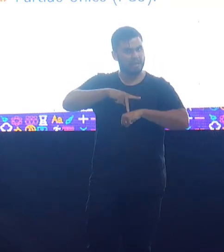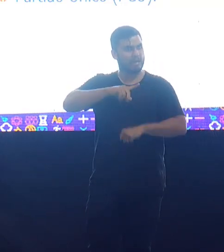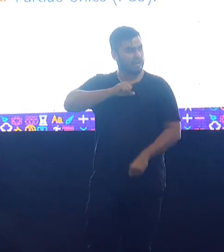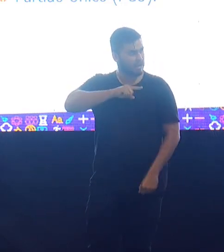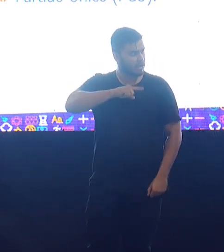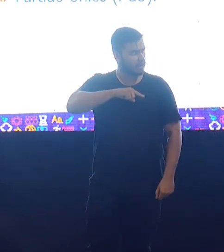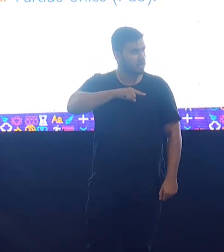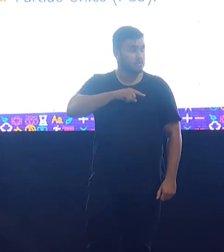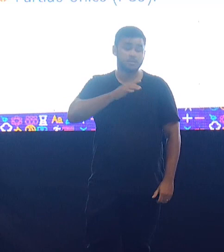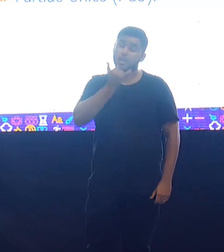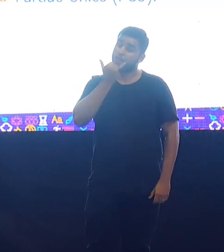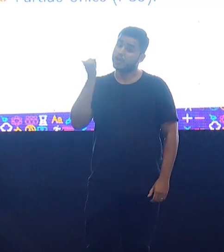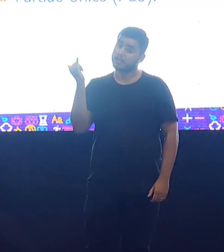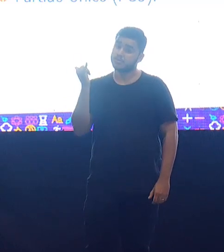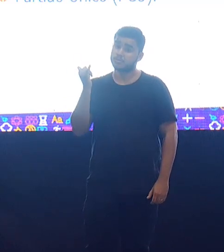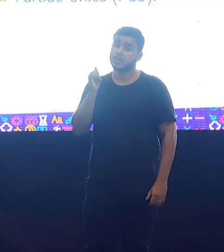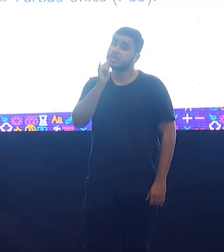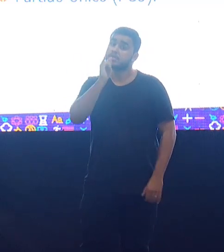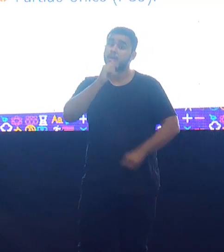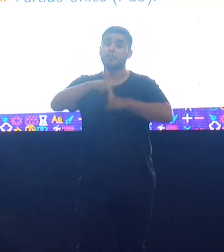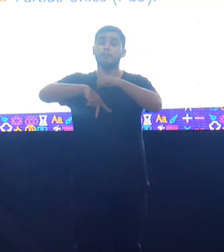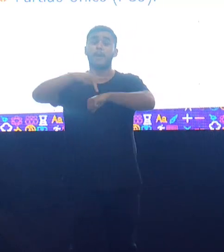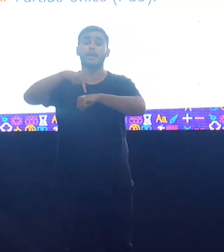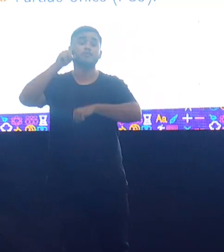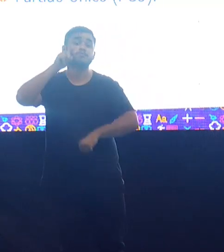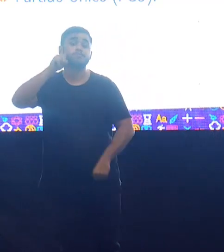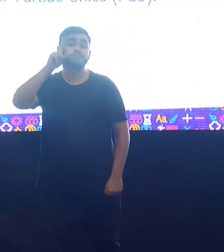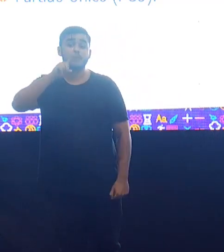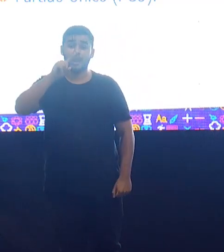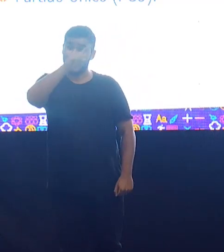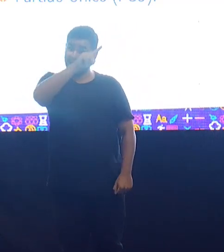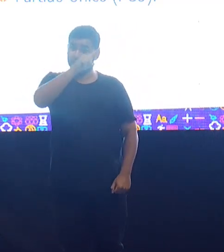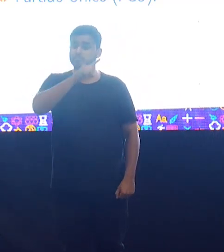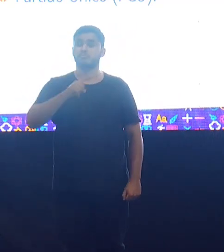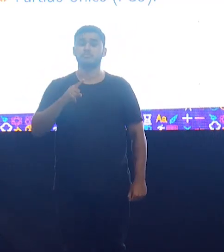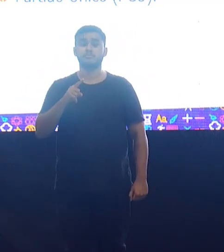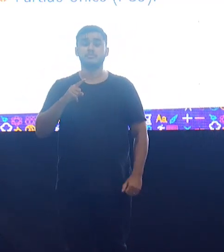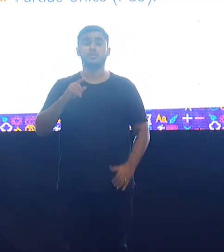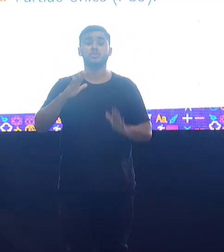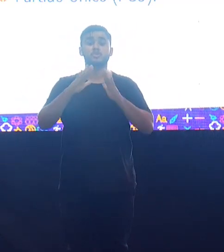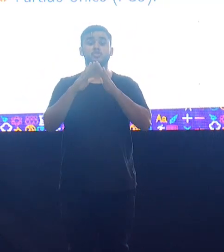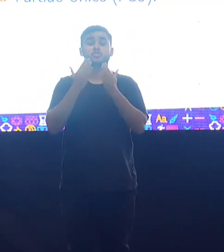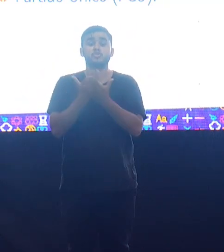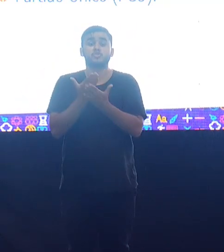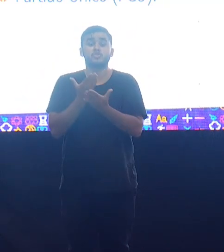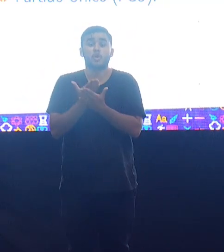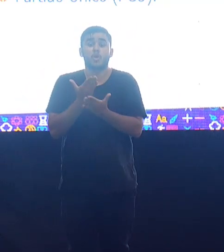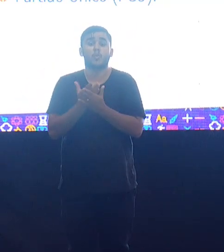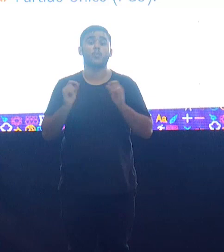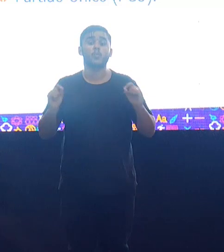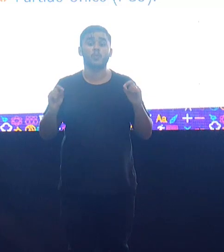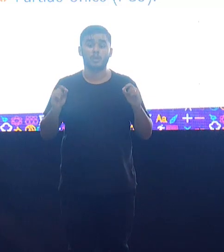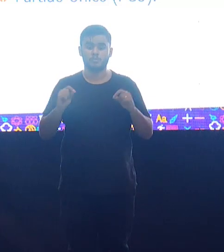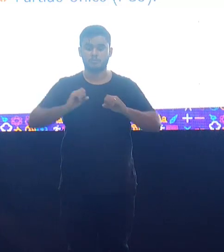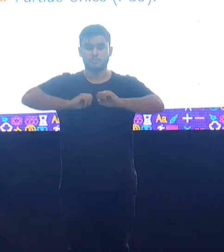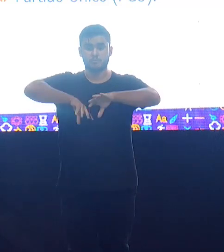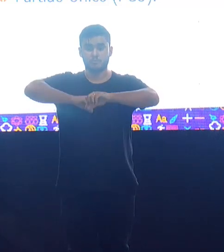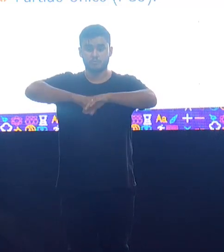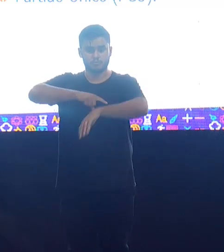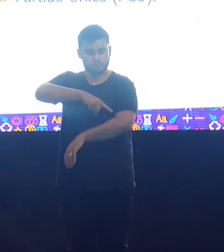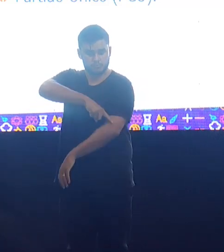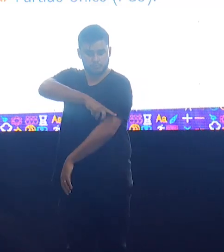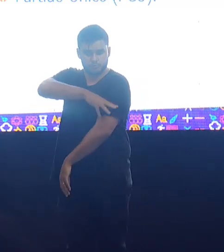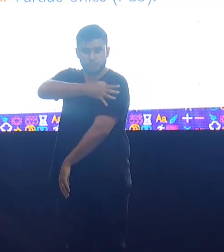toda privada? Depende. Vamos pegar os Estados Unidos como exemplo. Estados Unidos é um exemplo legal. Educação básica